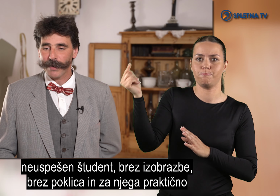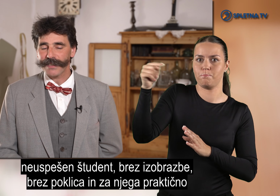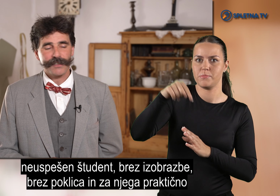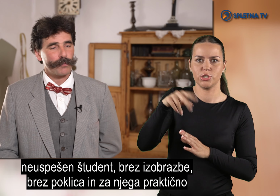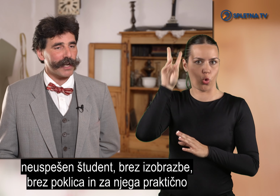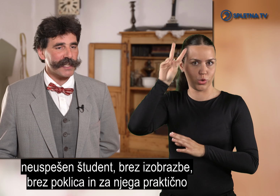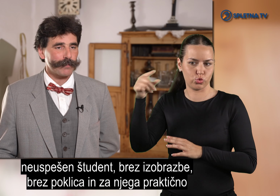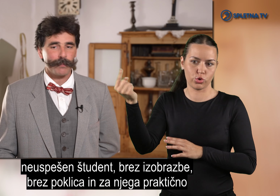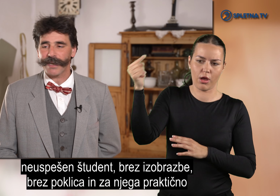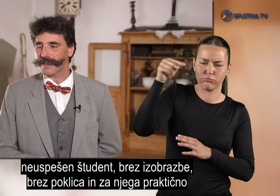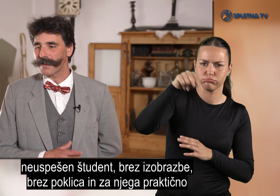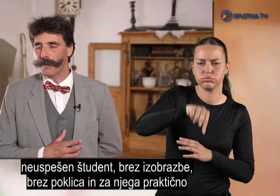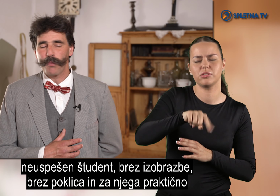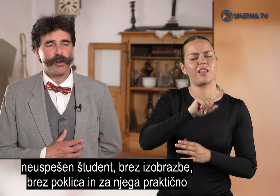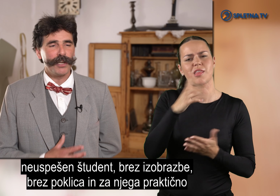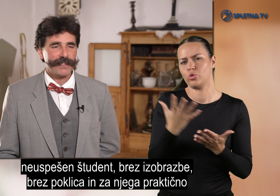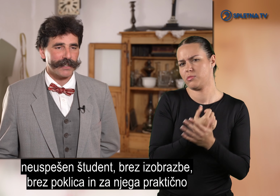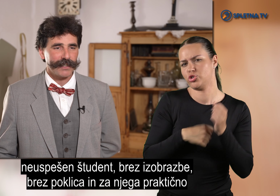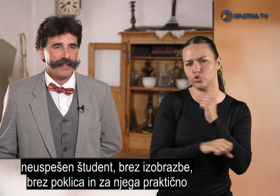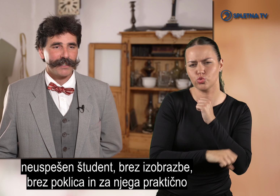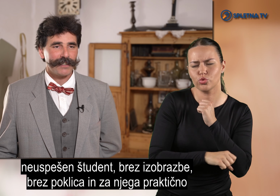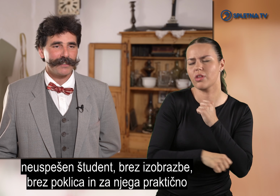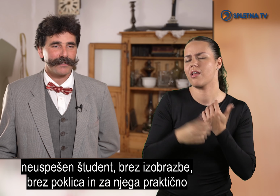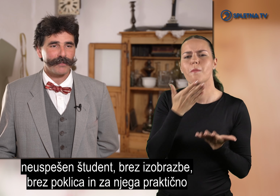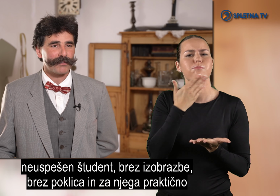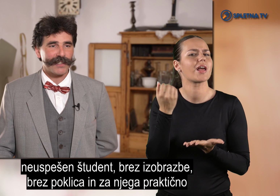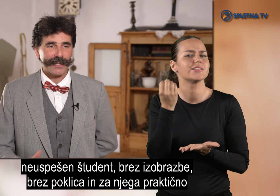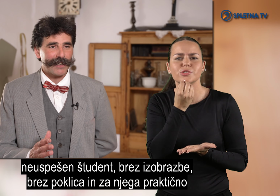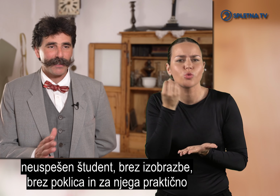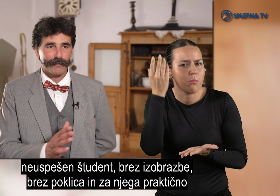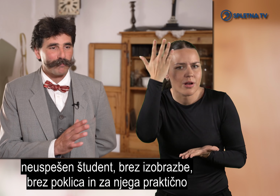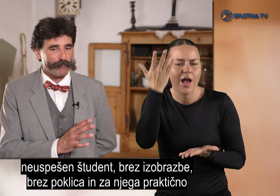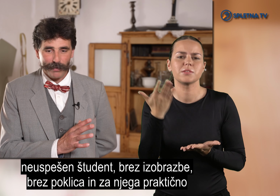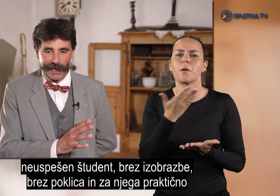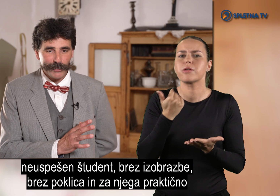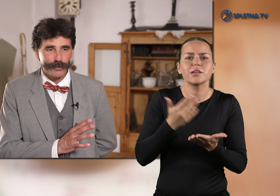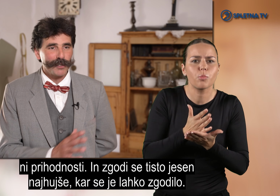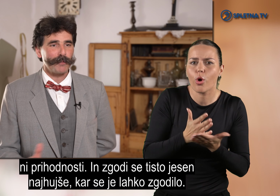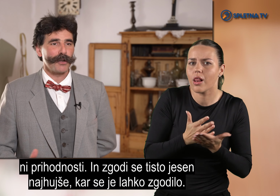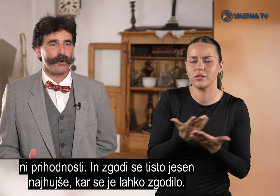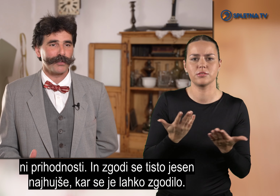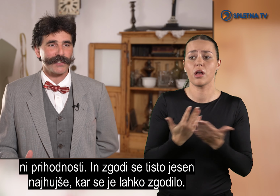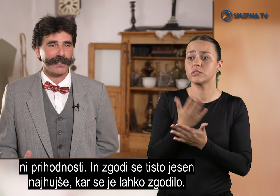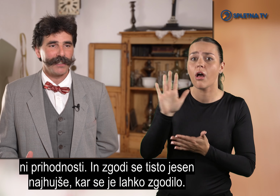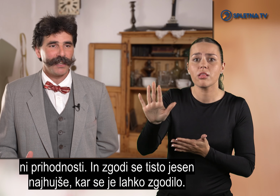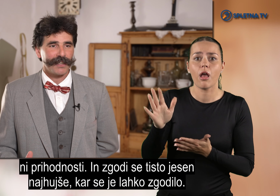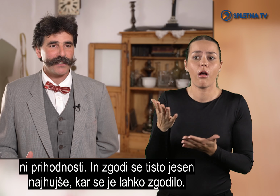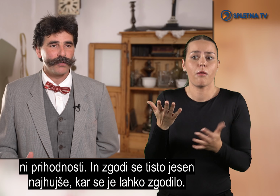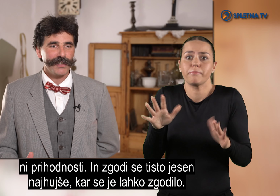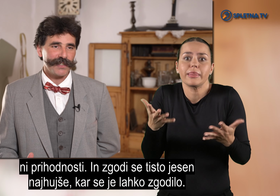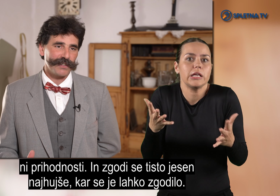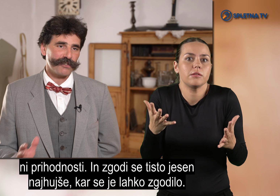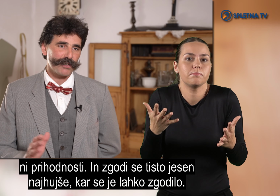brez izobrazbe, brez poklica, in za njega praktično ni prihodnosti. In zgodi se tisto